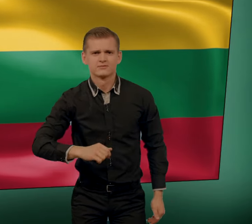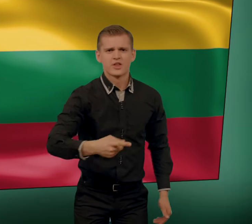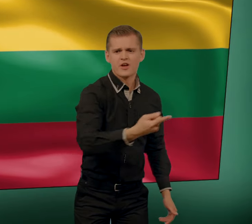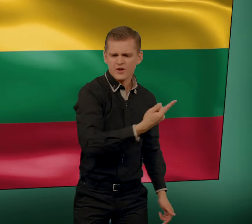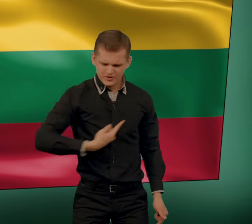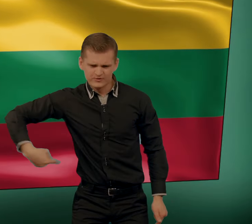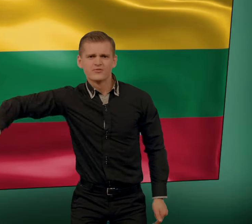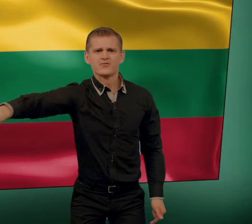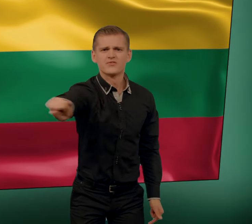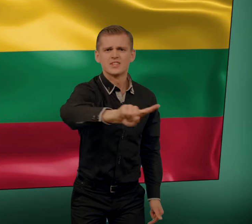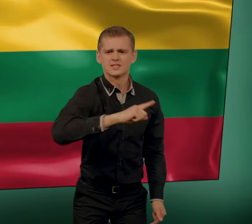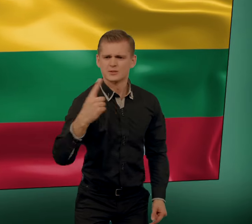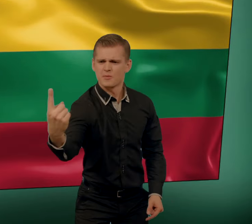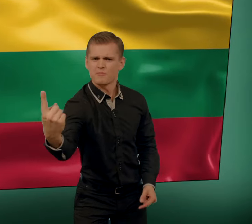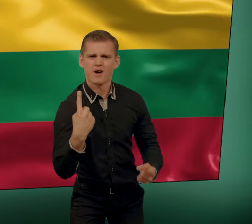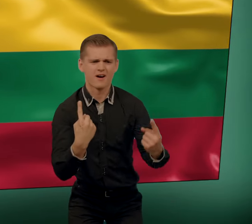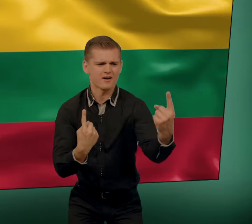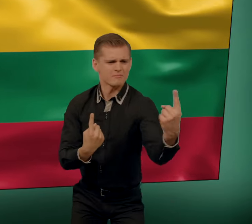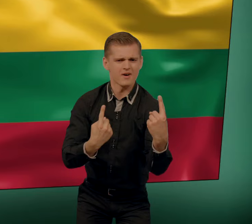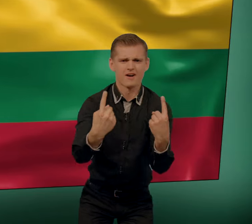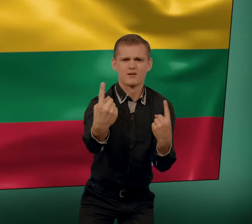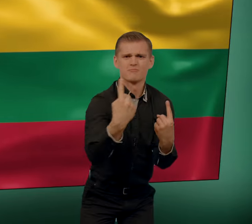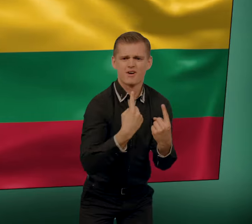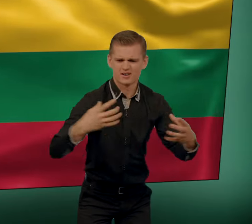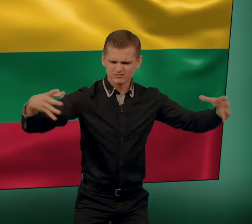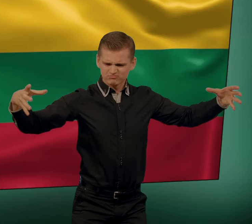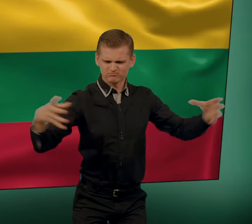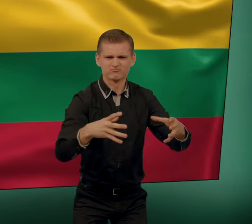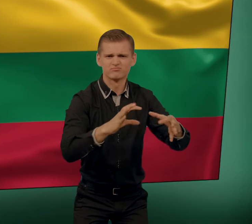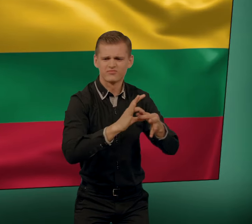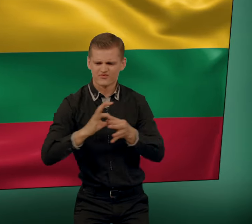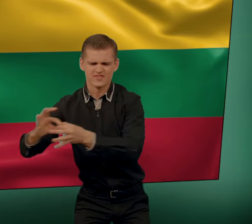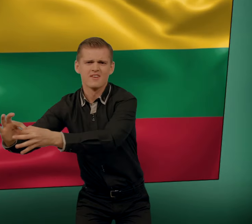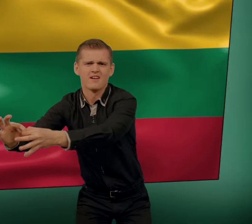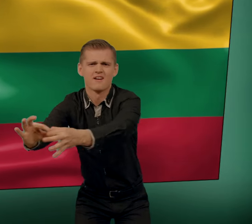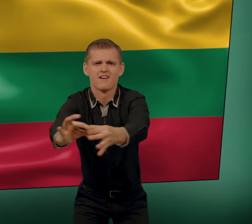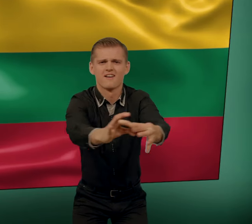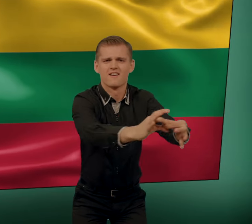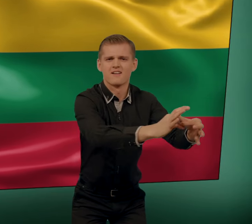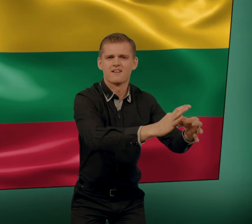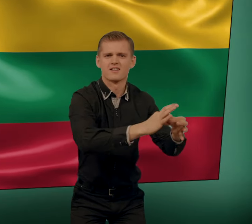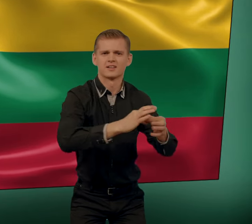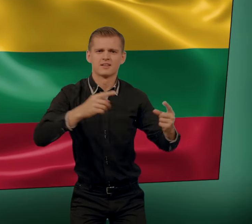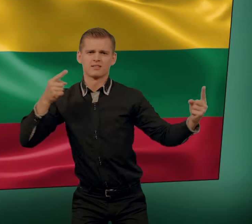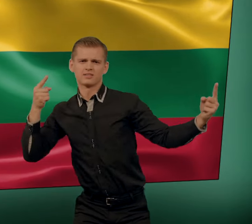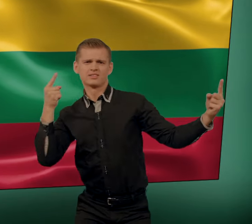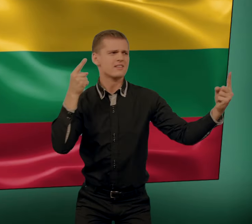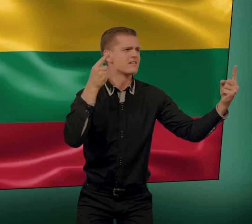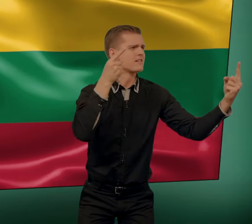Tau klupiai vienį atlupos, Tėda